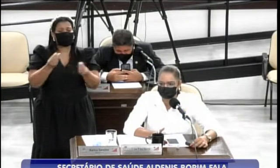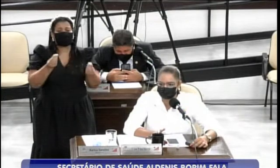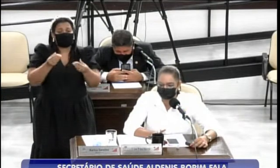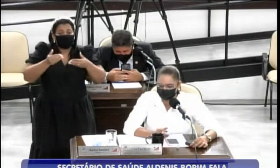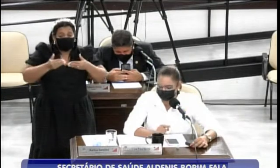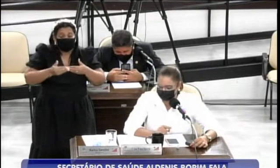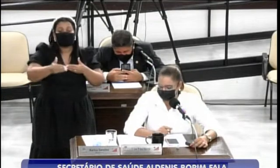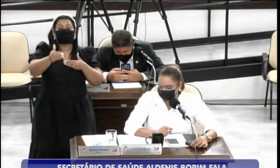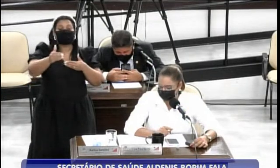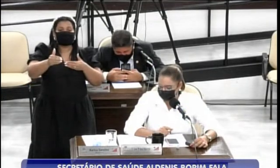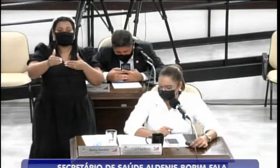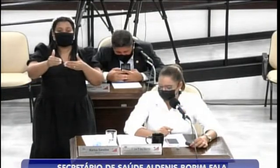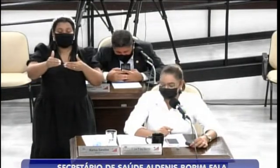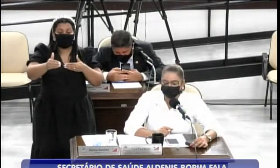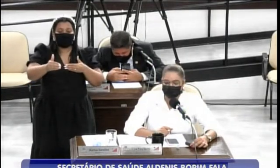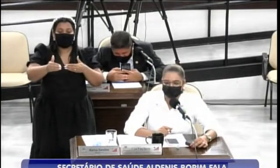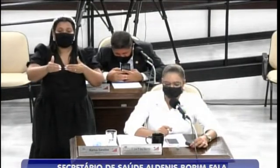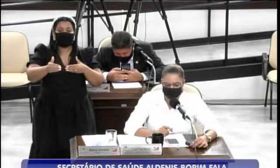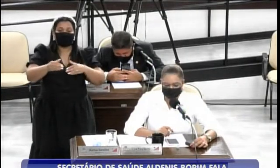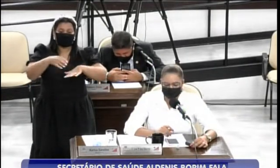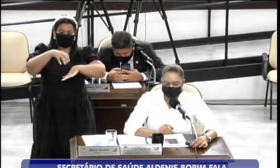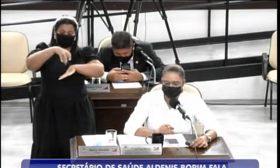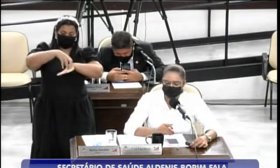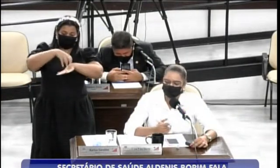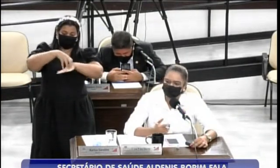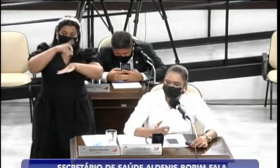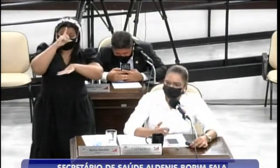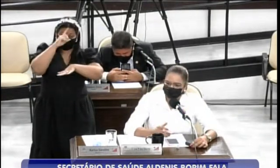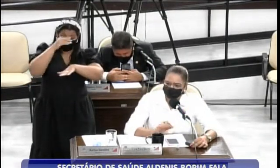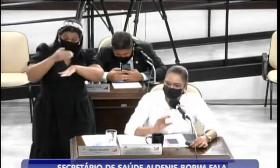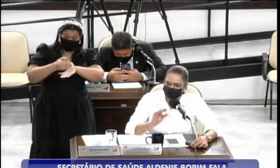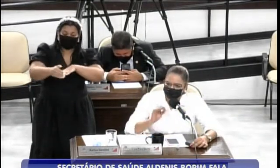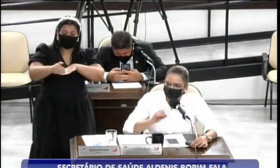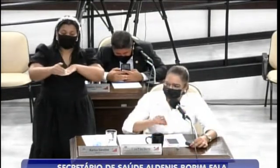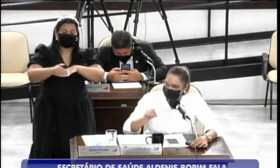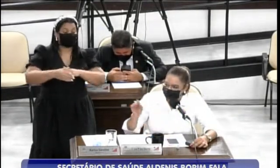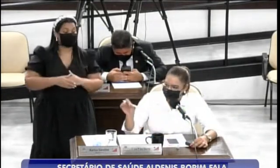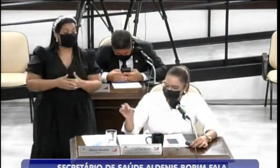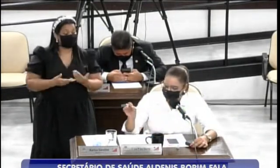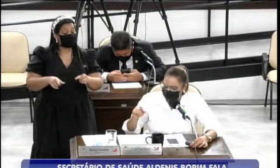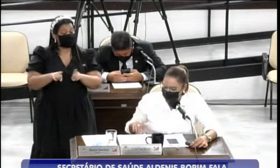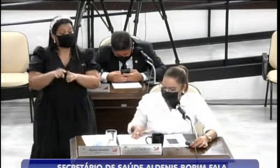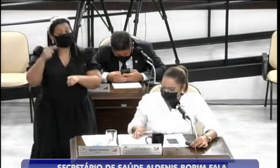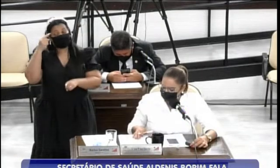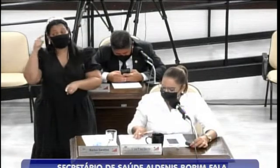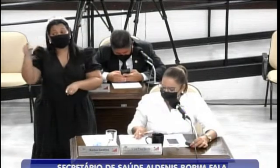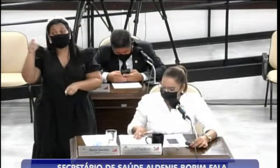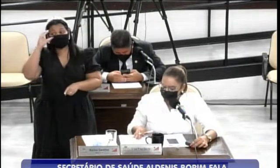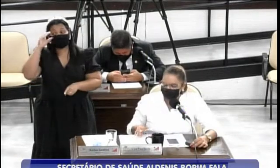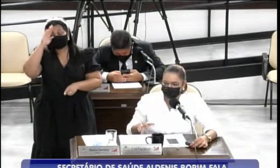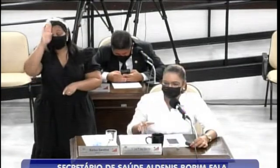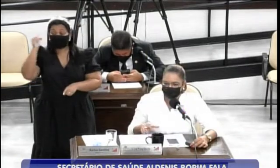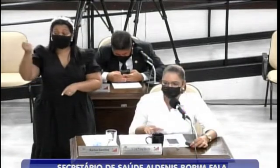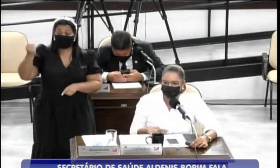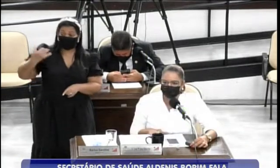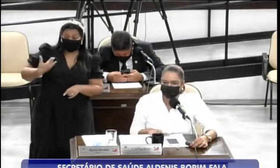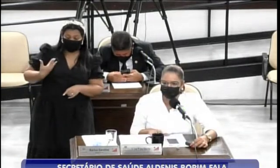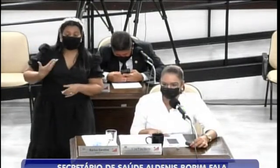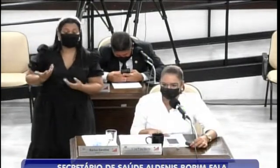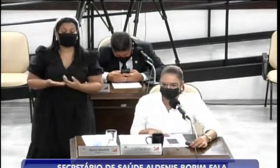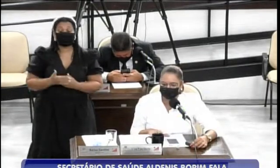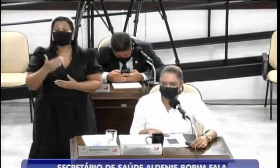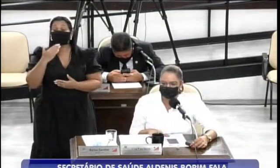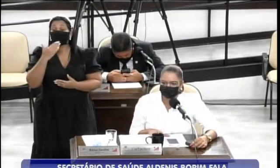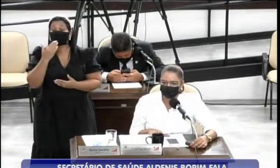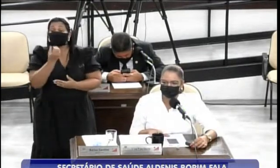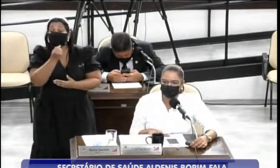funcionamento dessa unidade. E eu também estava pensando sobre o que o coronel Jean falou, sobre a